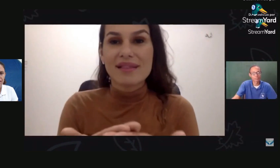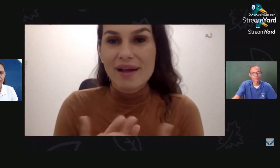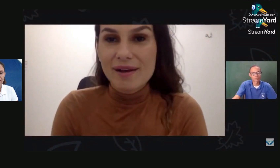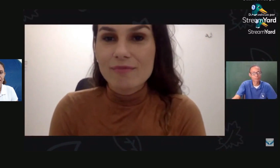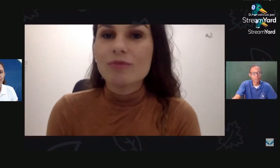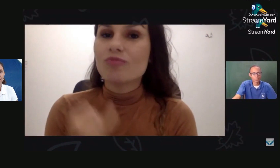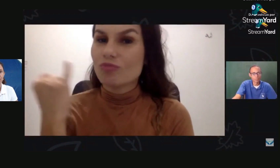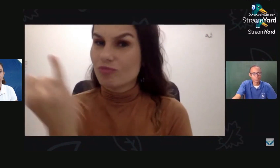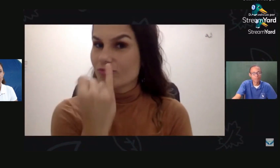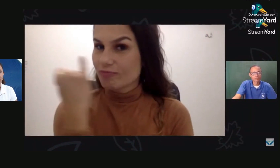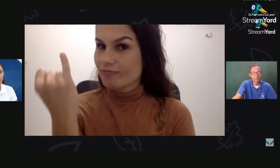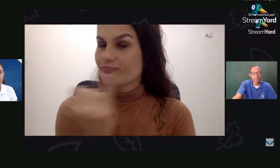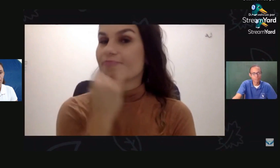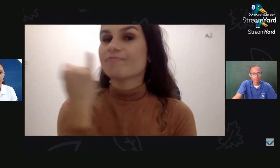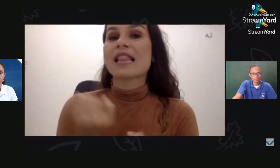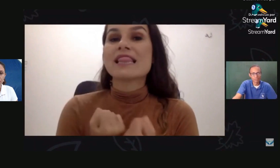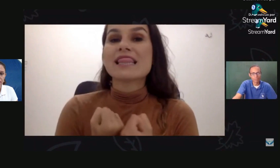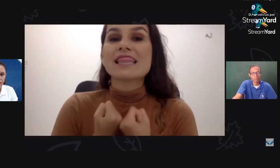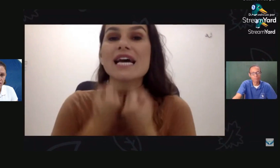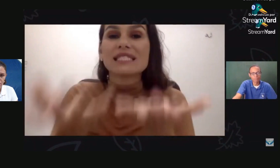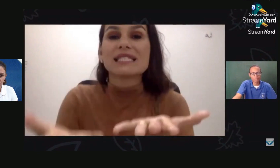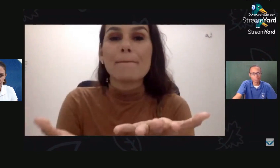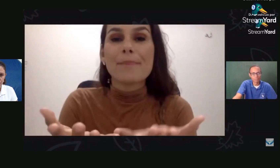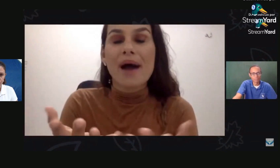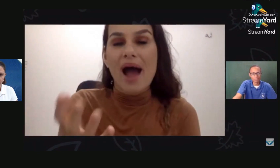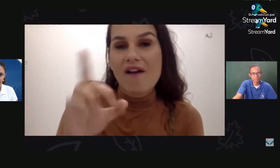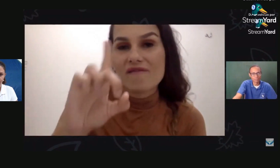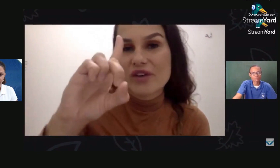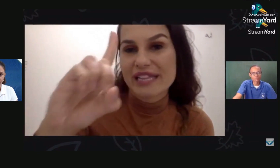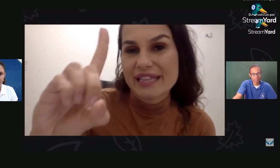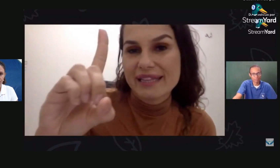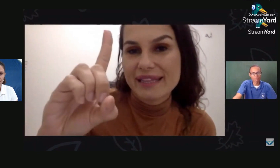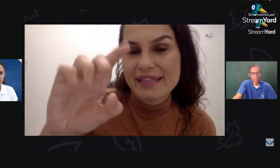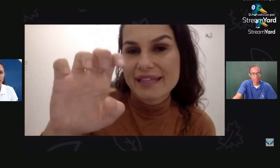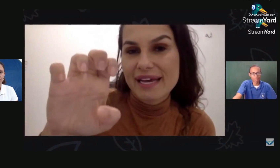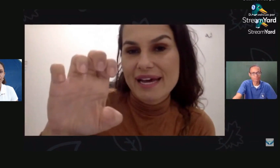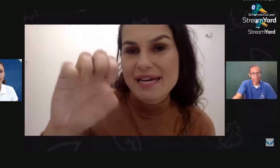atentar, né? Que o intérprete é importantíssimo.